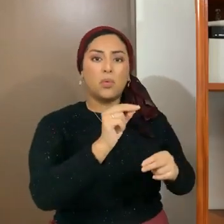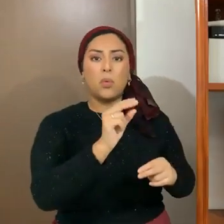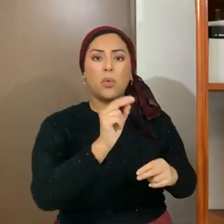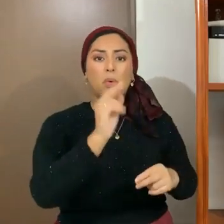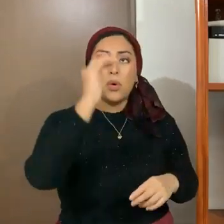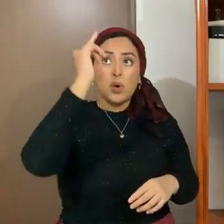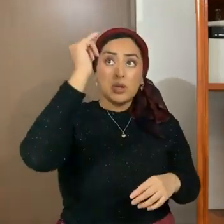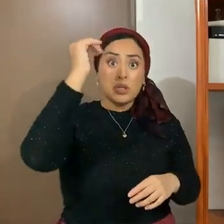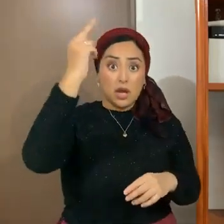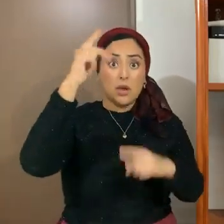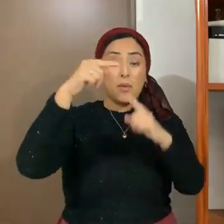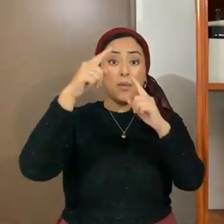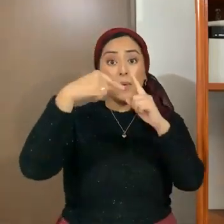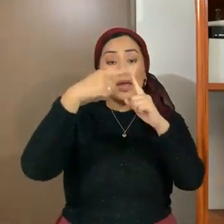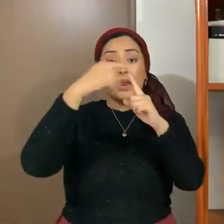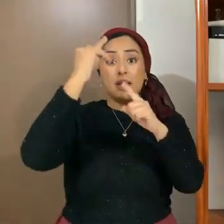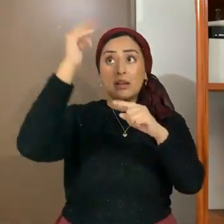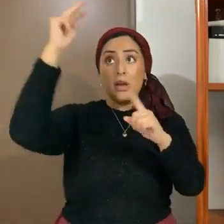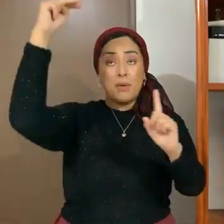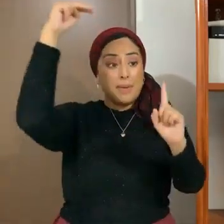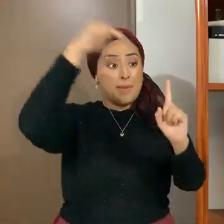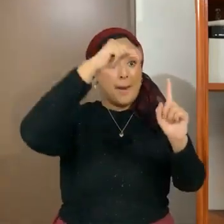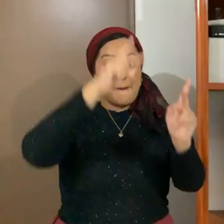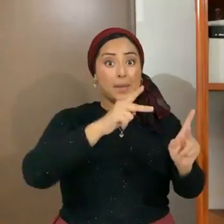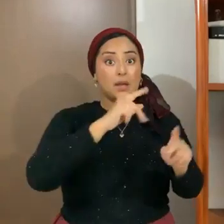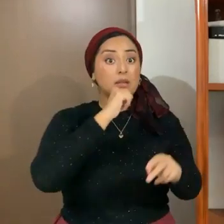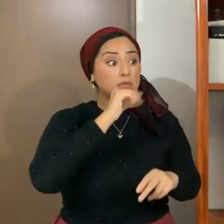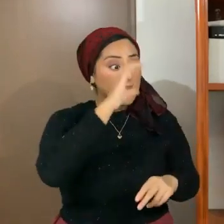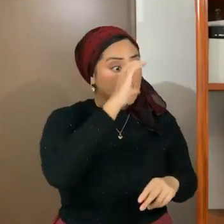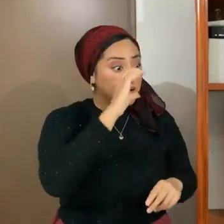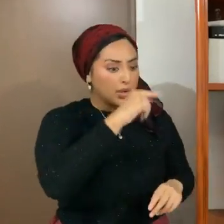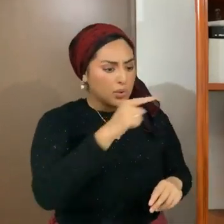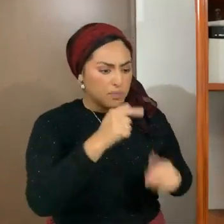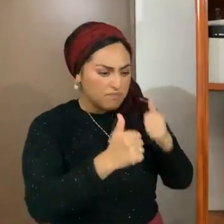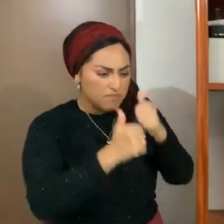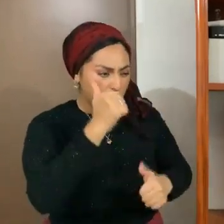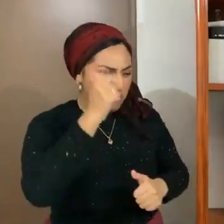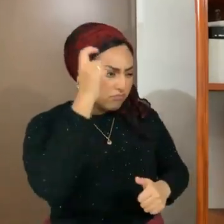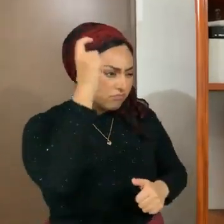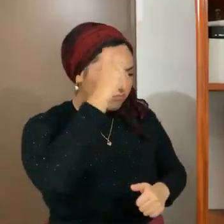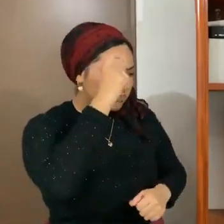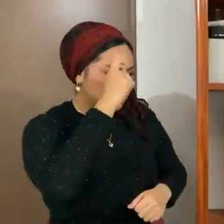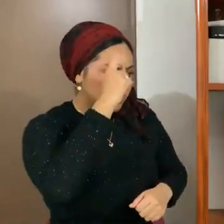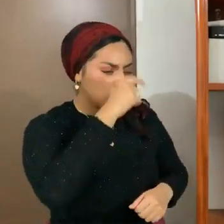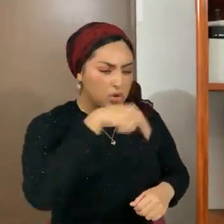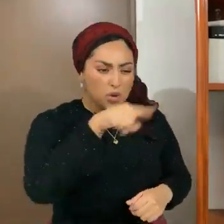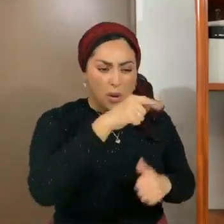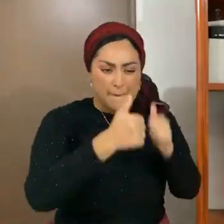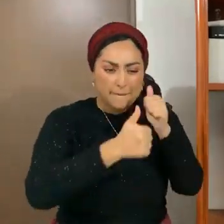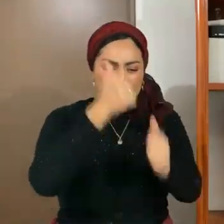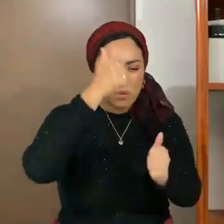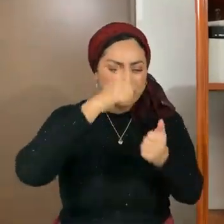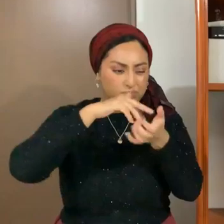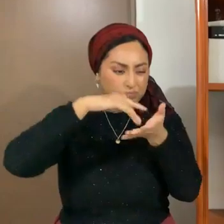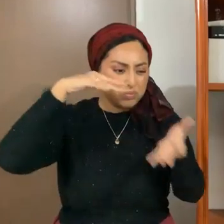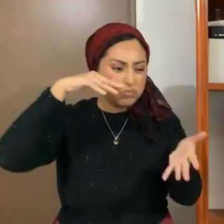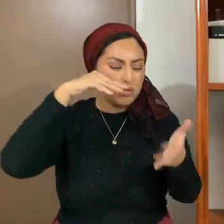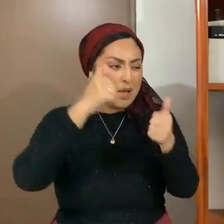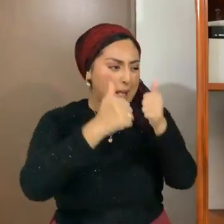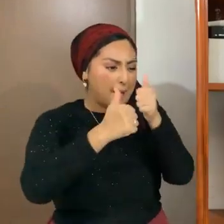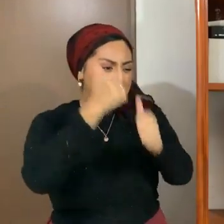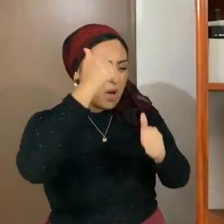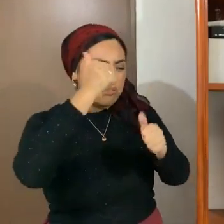el Eterno cuando llama a una persona no busca al más sabio, al más inteligente, al más estudioso, al